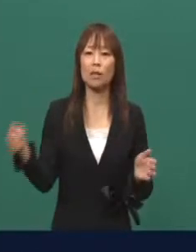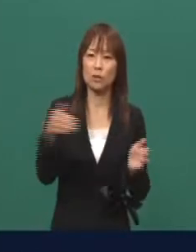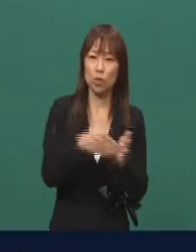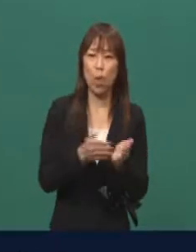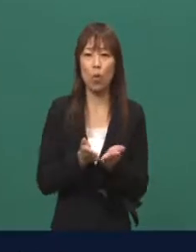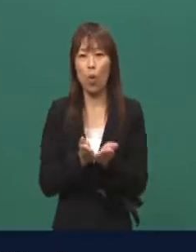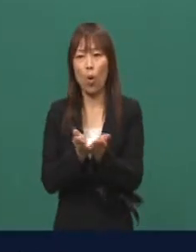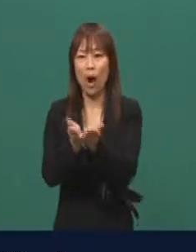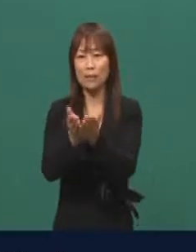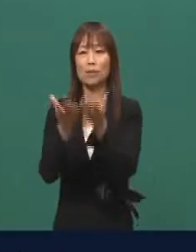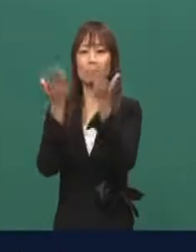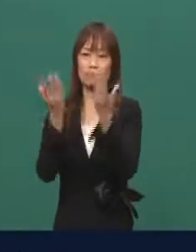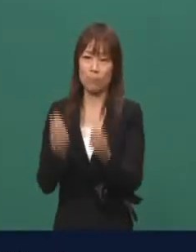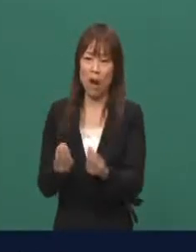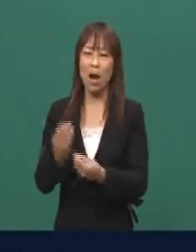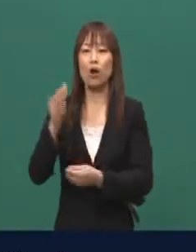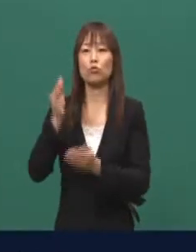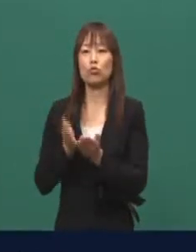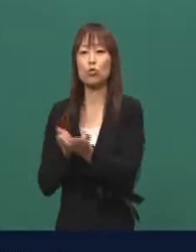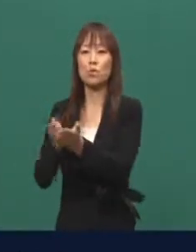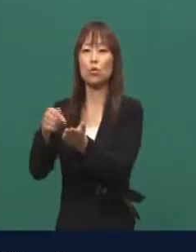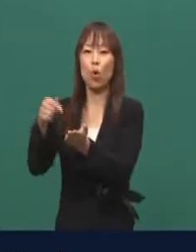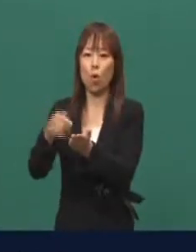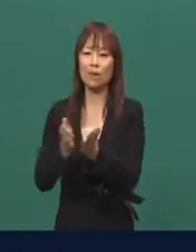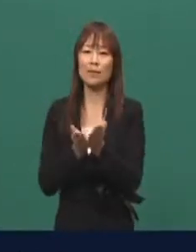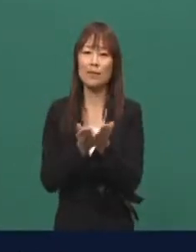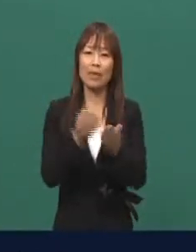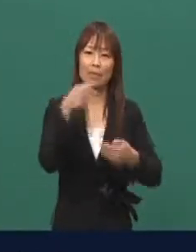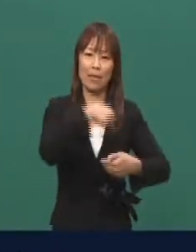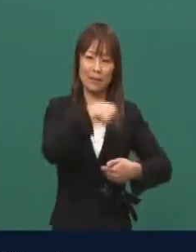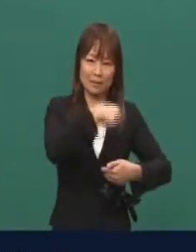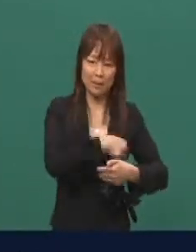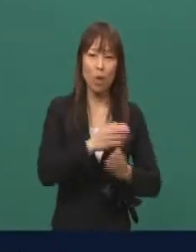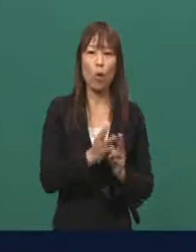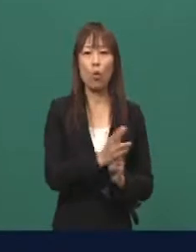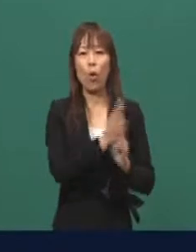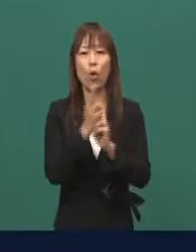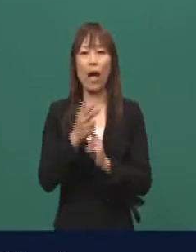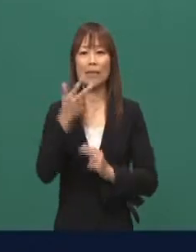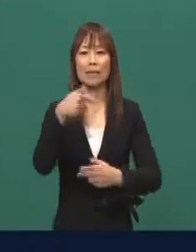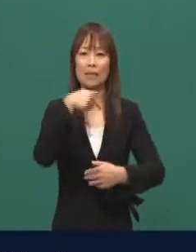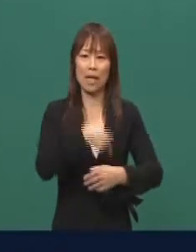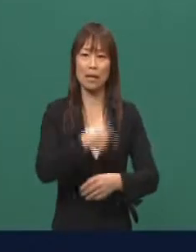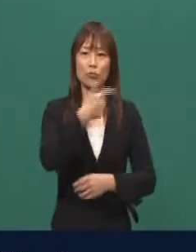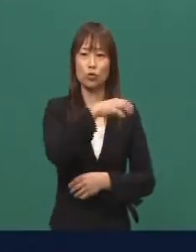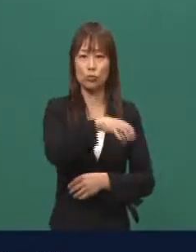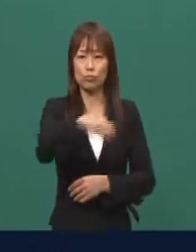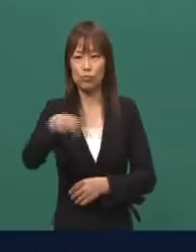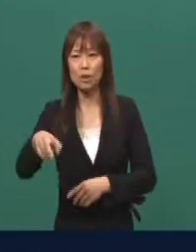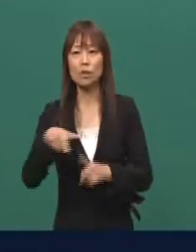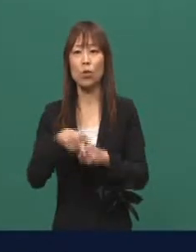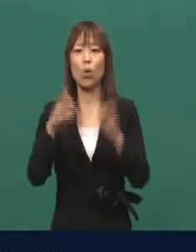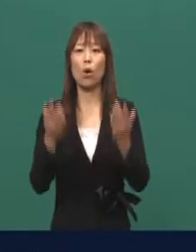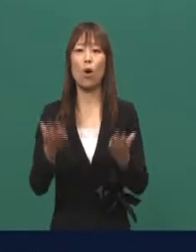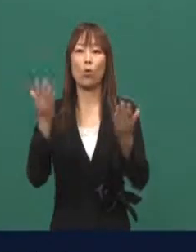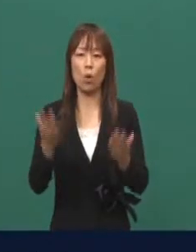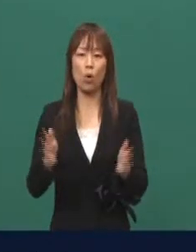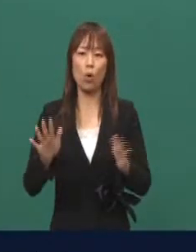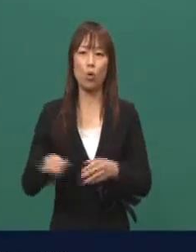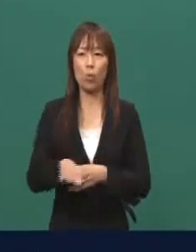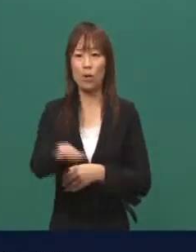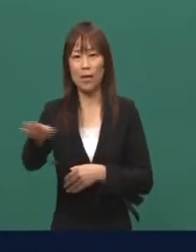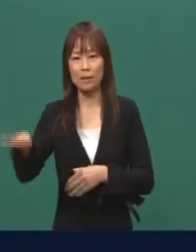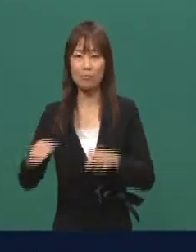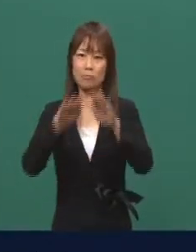この日、今年度の最後の航海を終えた海の子の船内では、甲賀市内6つの小学校